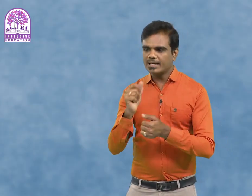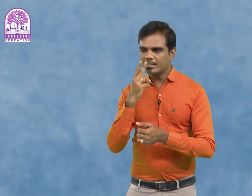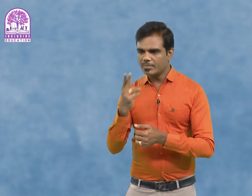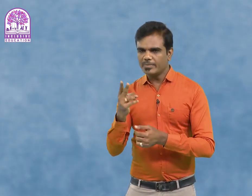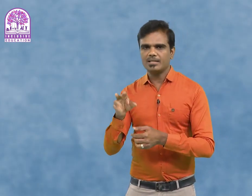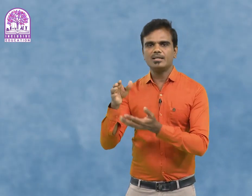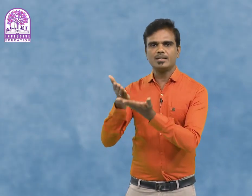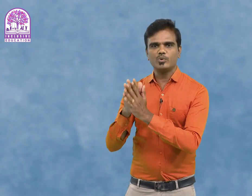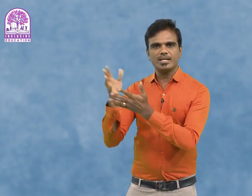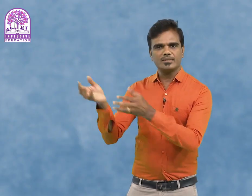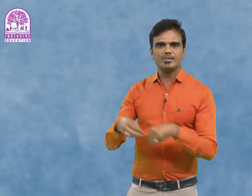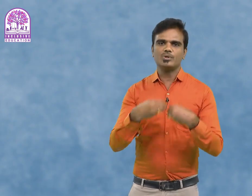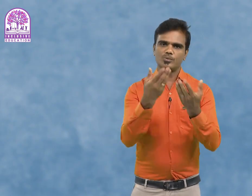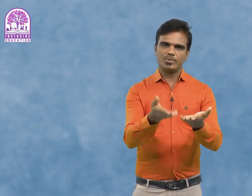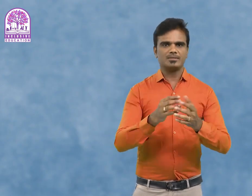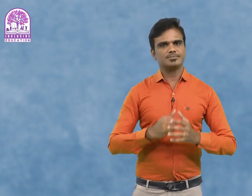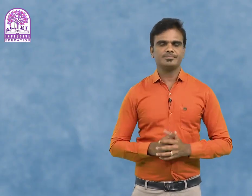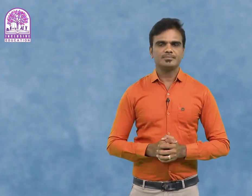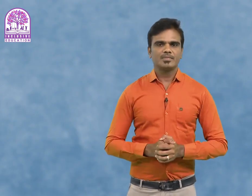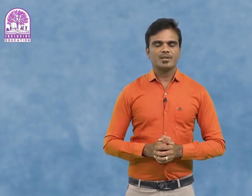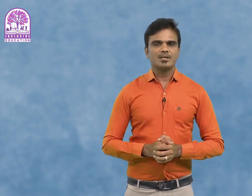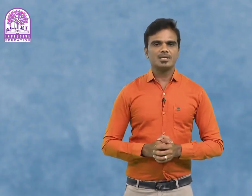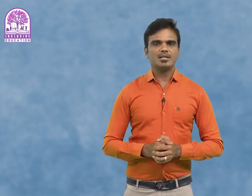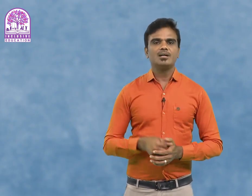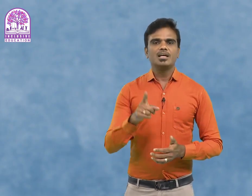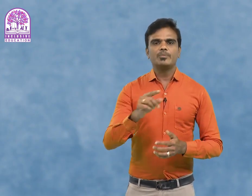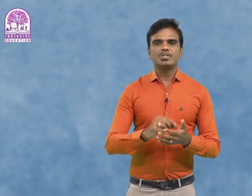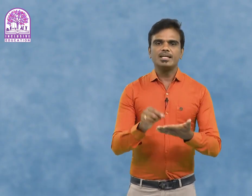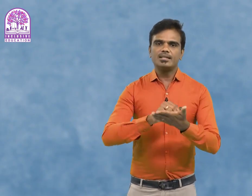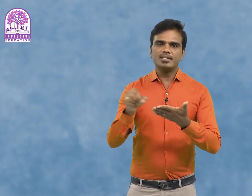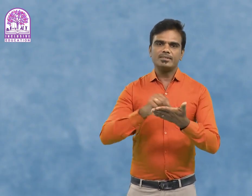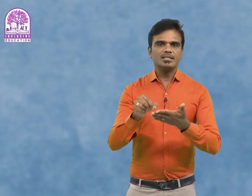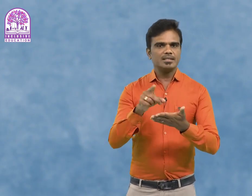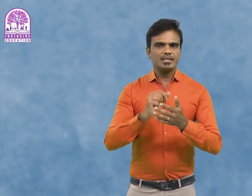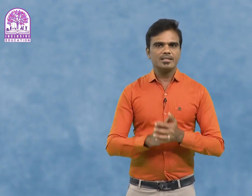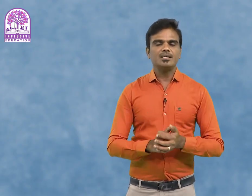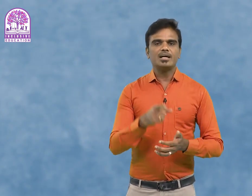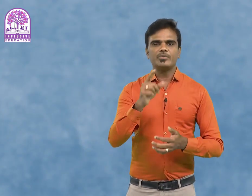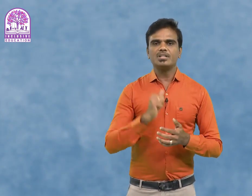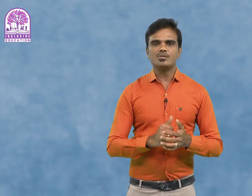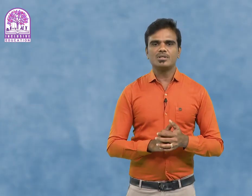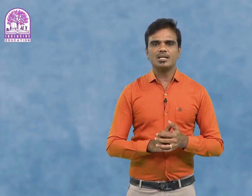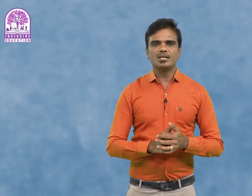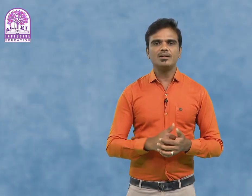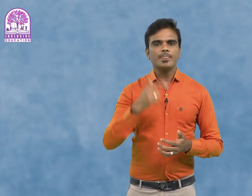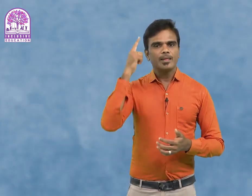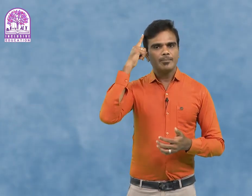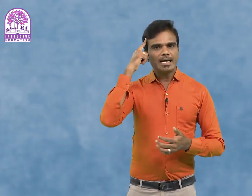இருக்குன்னு பார்ப்பாரு, அந்த புக்கை எடுத்துகிட்டு வந்து உங்கள்கிட்ட கொடுப்பாரு, சரிங்களா. இப்போ வந்து எழுதுறது வந்து எழுதுறீங்க, அப்போ வந்து என்ன சொல்கிறீங்க, நீங்கள் பிளாக்